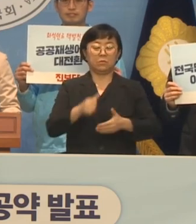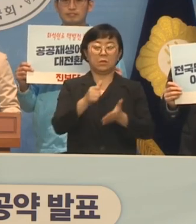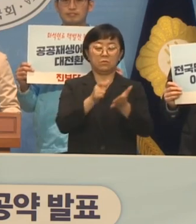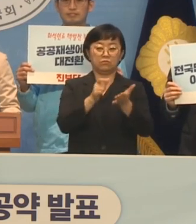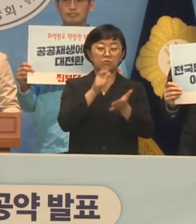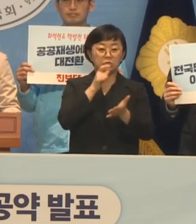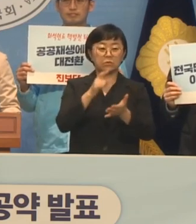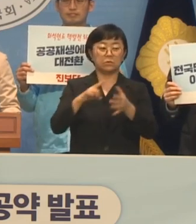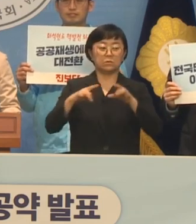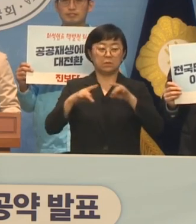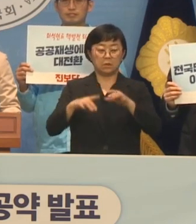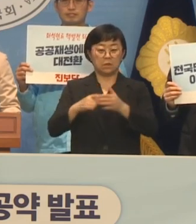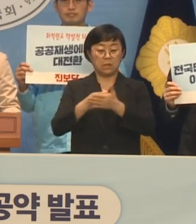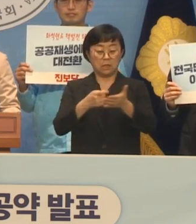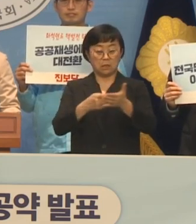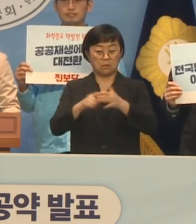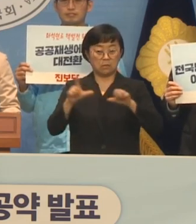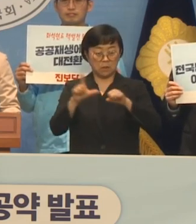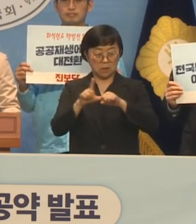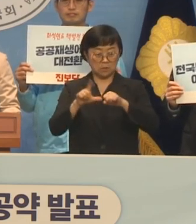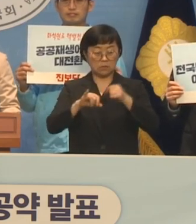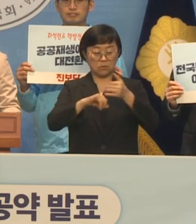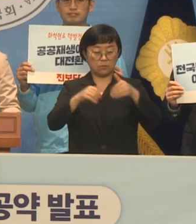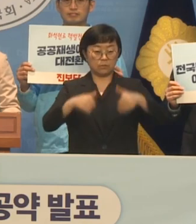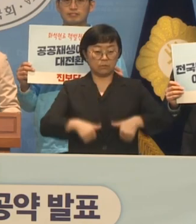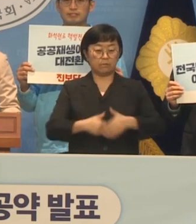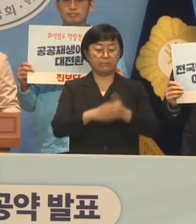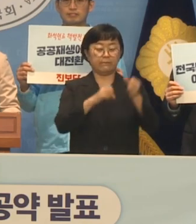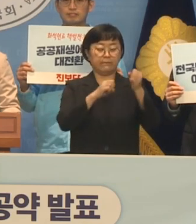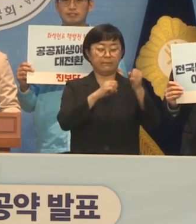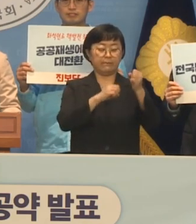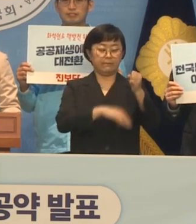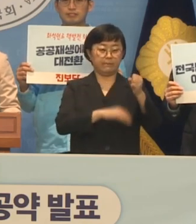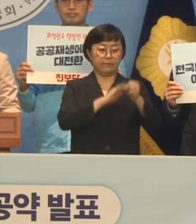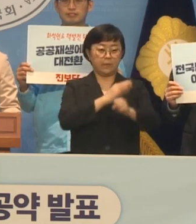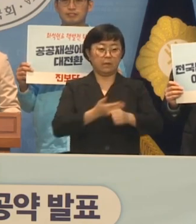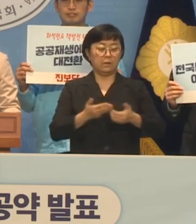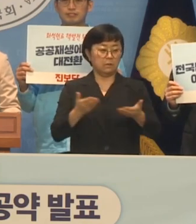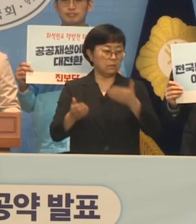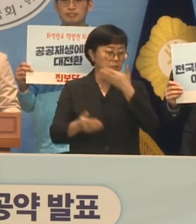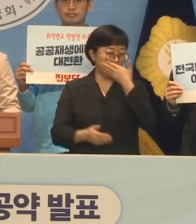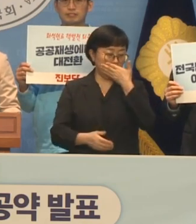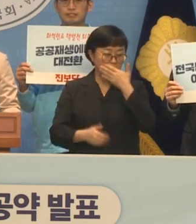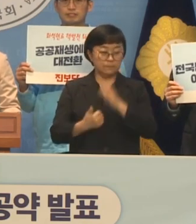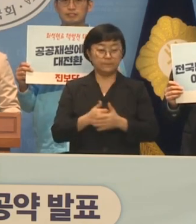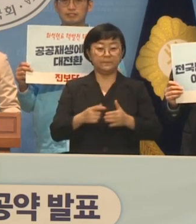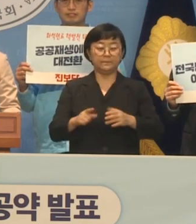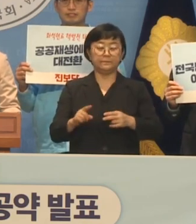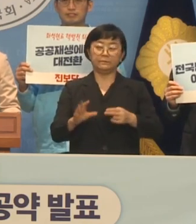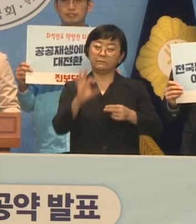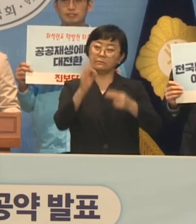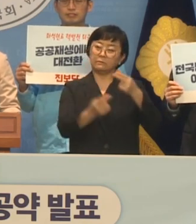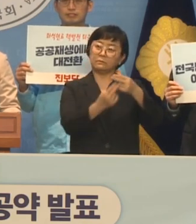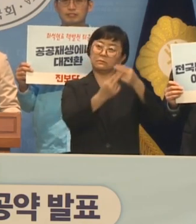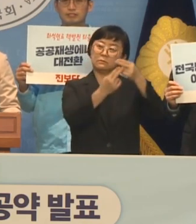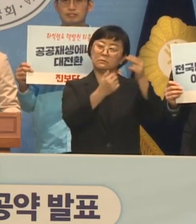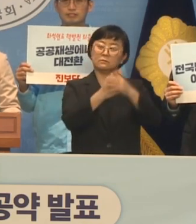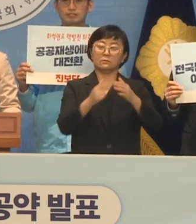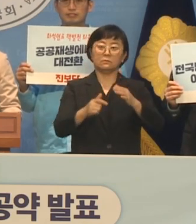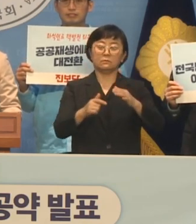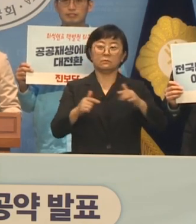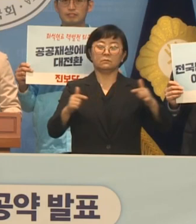가스, 필수 에너지는 기본권으로 공급하겠습니다. 단, 누진제를 대폭